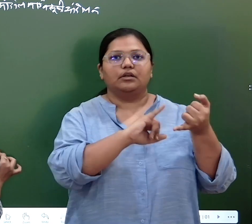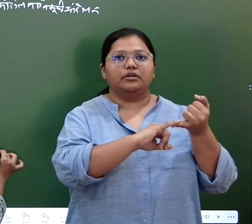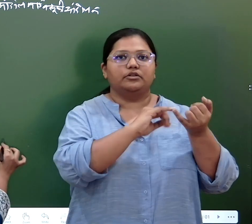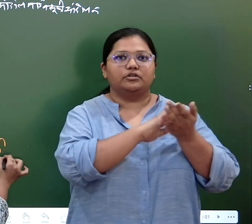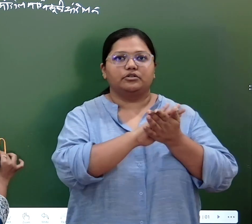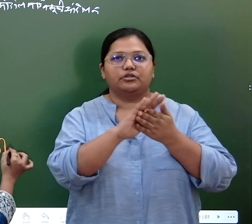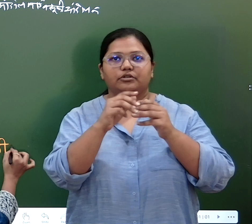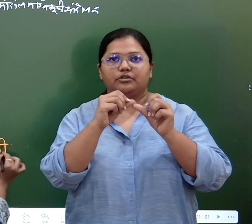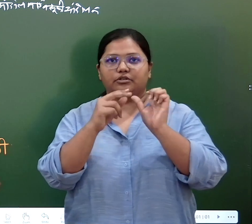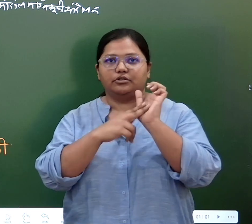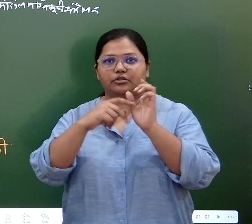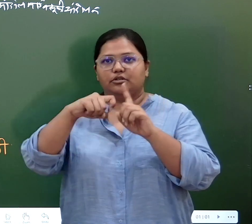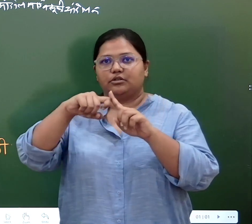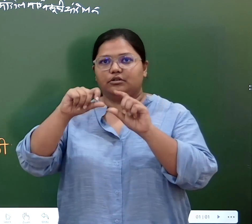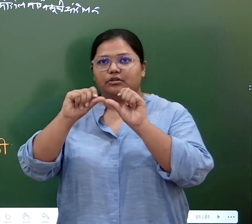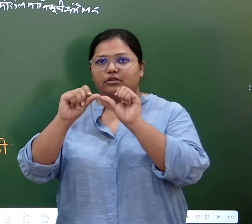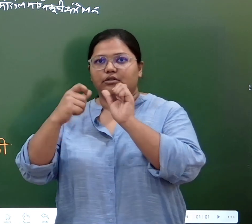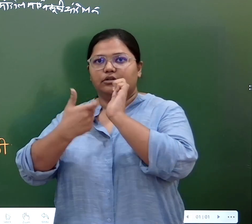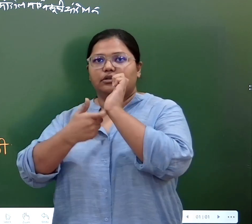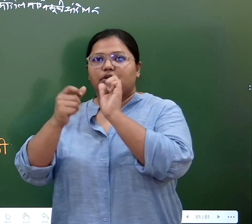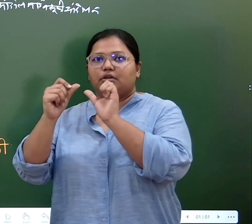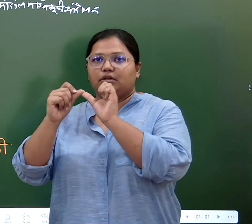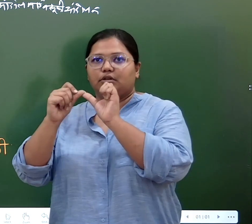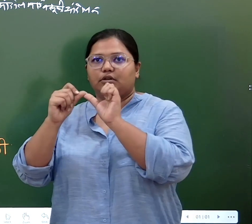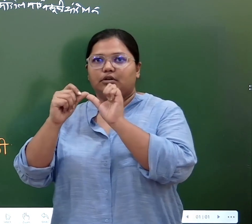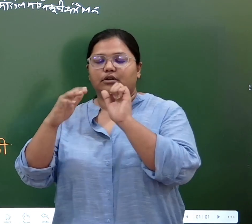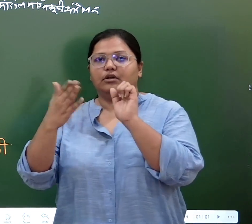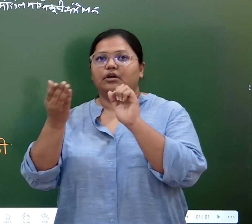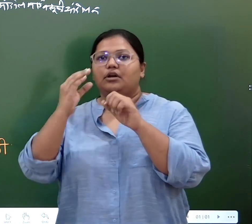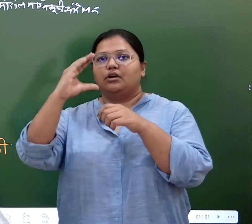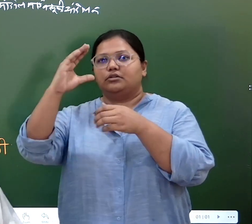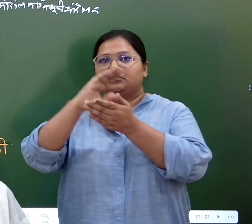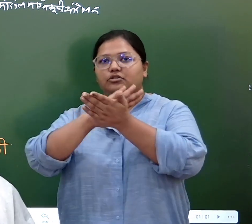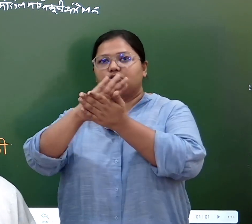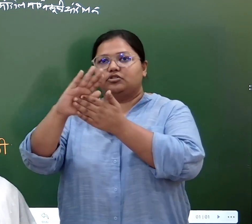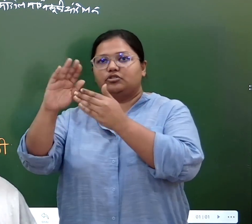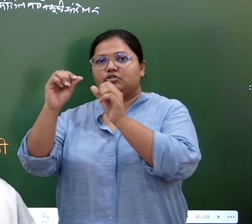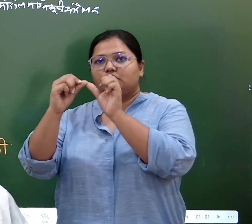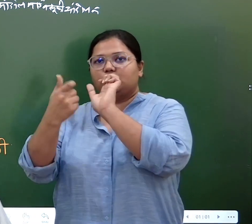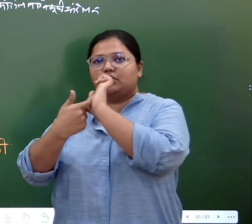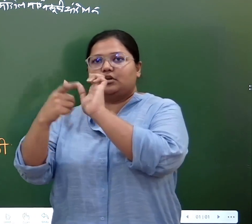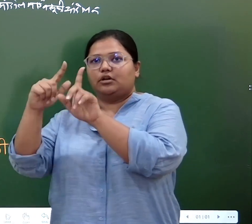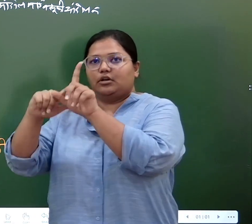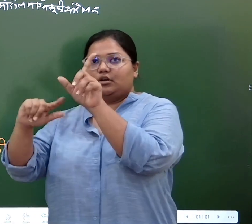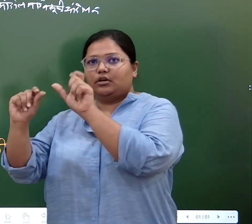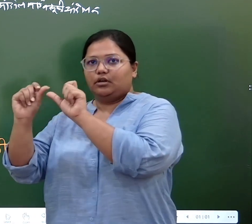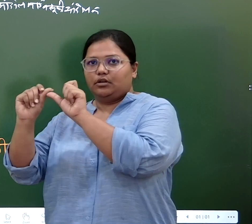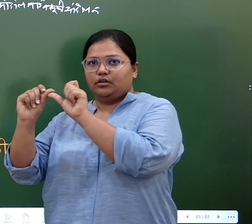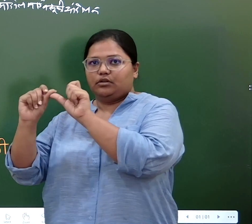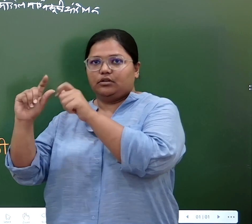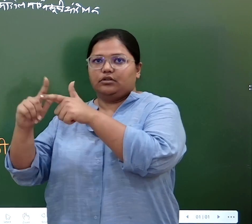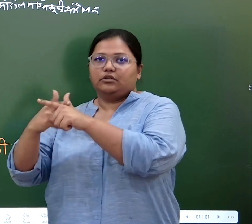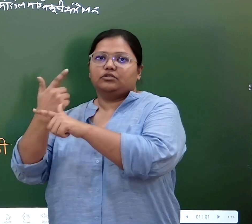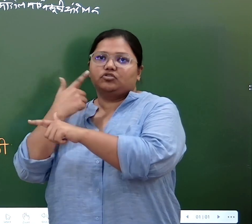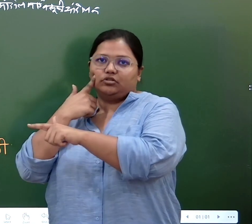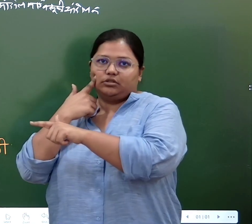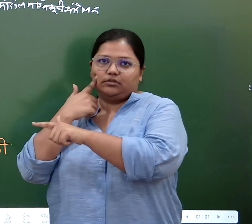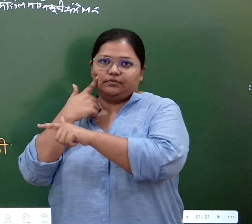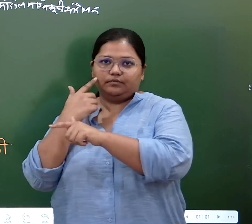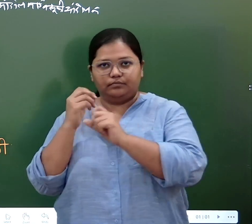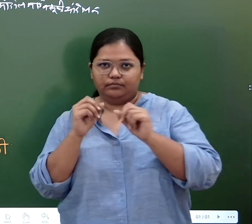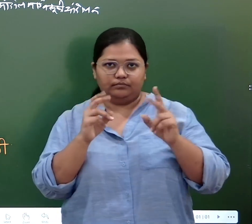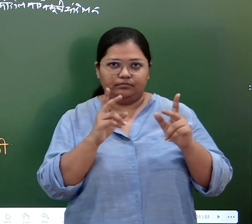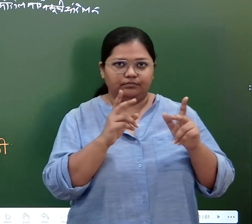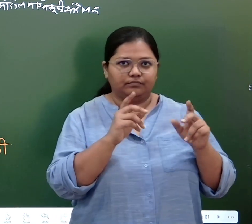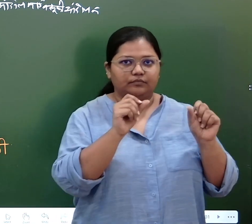शंकराचार्य जी को जाता है, ठीक, जो पूर्व मध्यकाल में जो है इनके ही द्वारा जो है वो